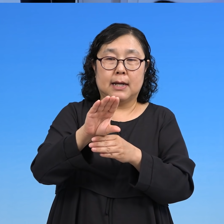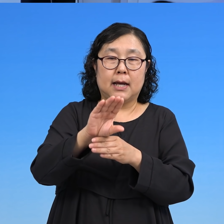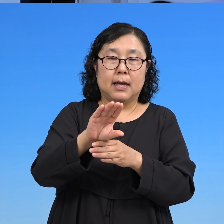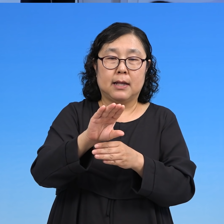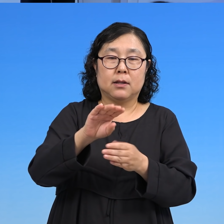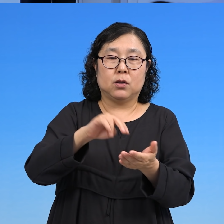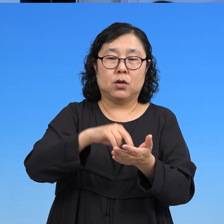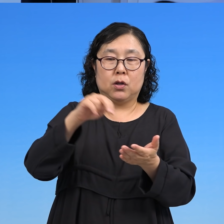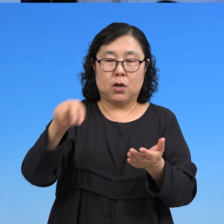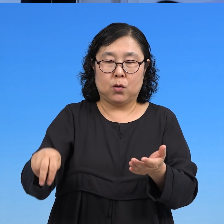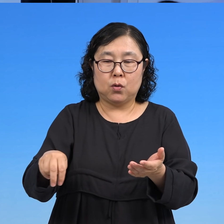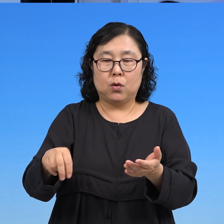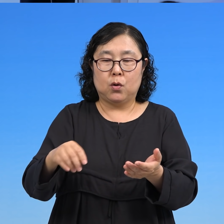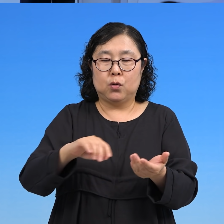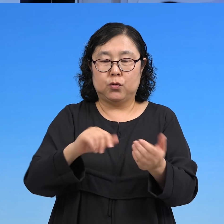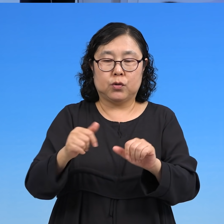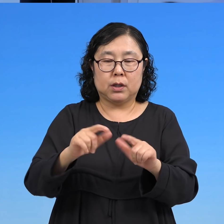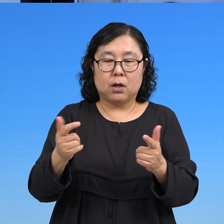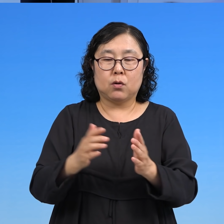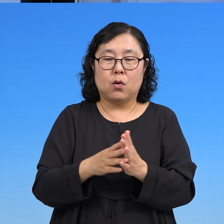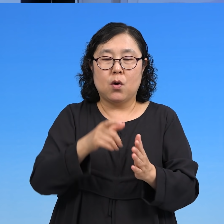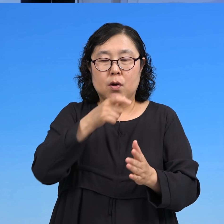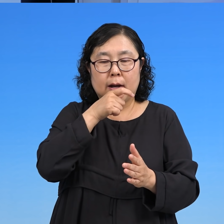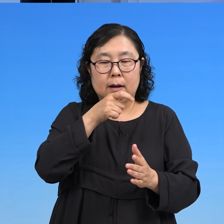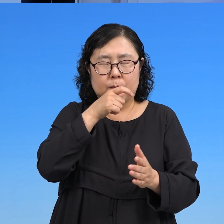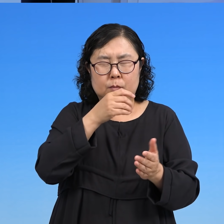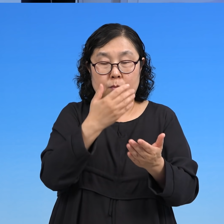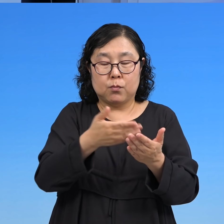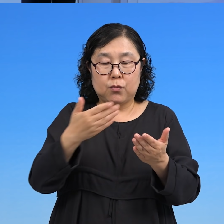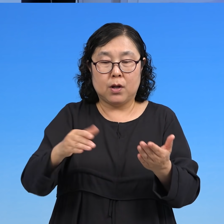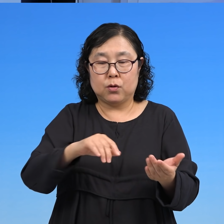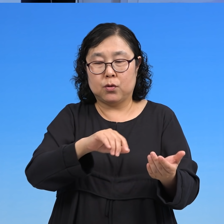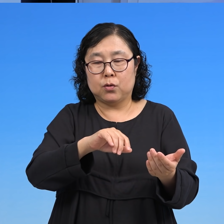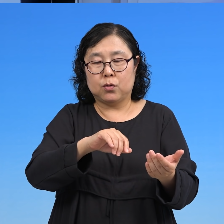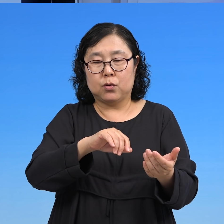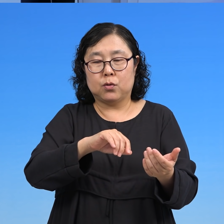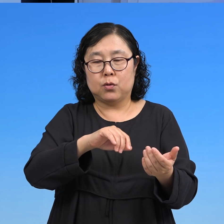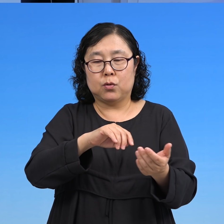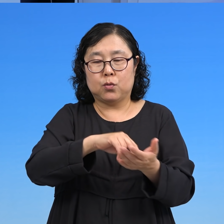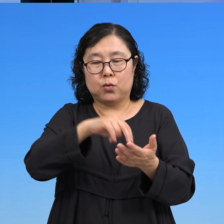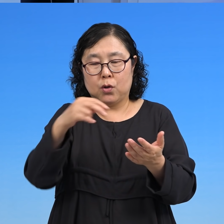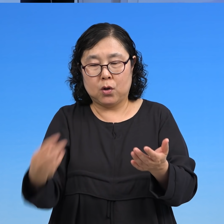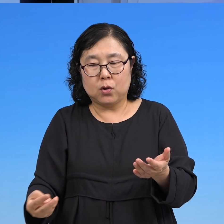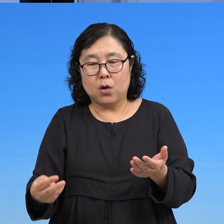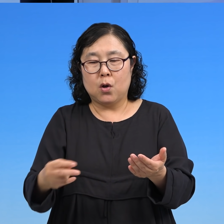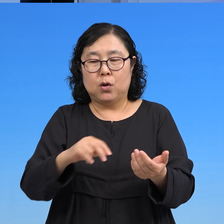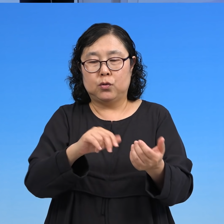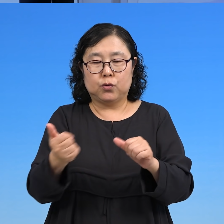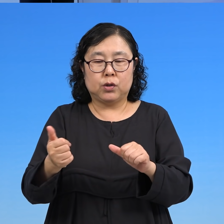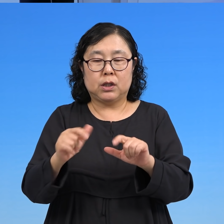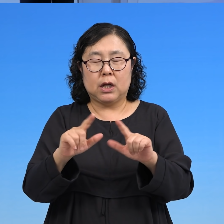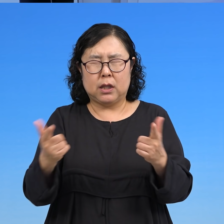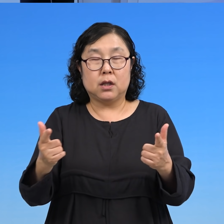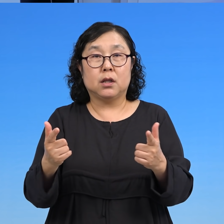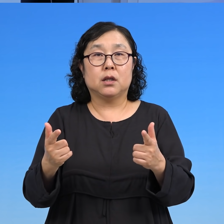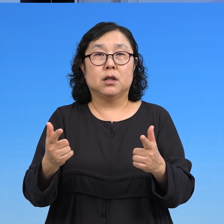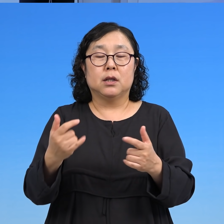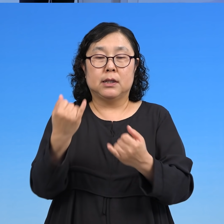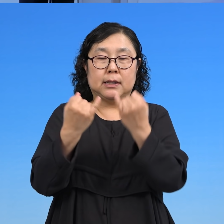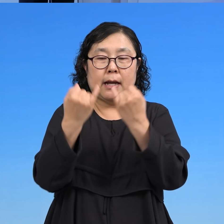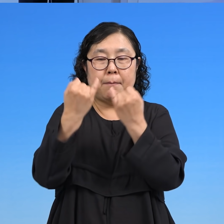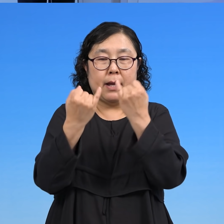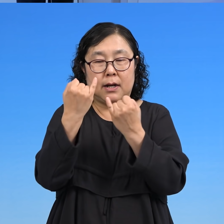차에 뛰어내려도 안 죽고 강물에 뛰어내려도 안 죽고 손목을 그어도 안 죽는 자매를 데려다